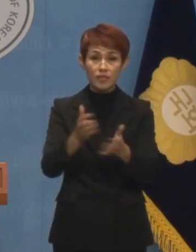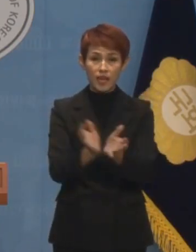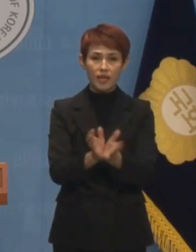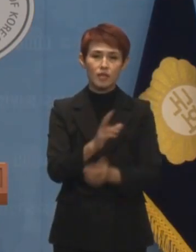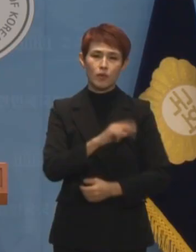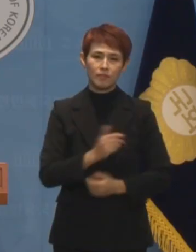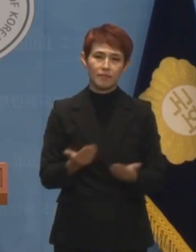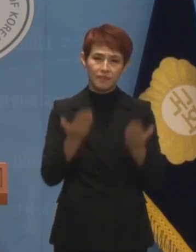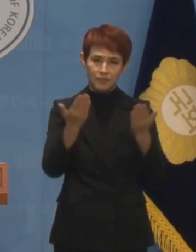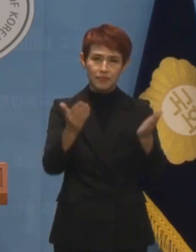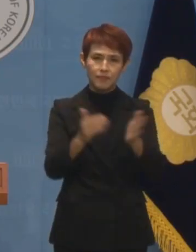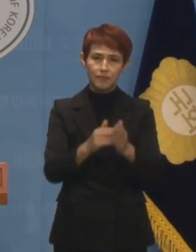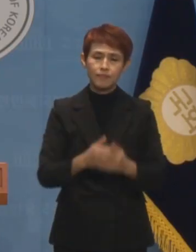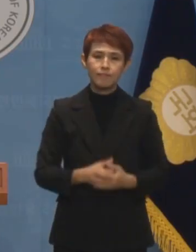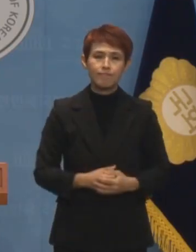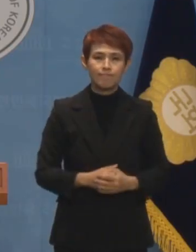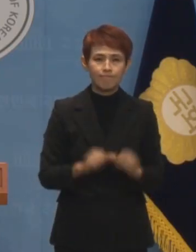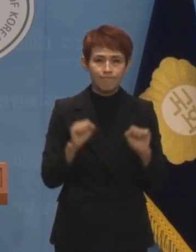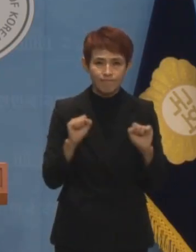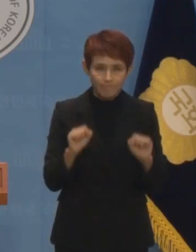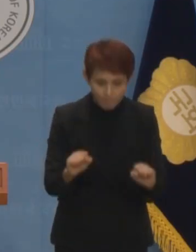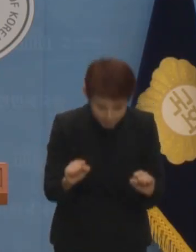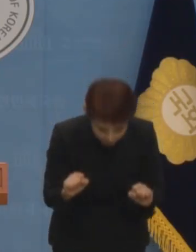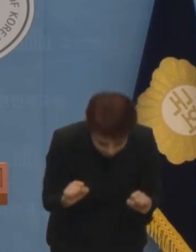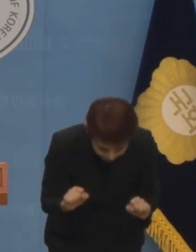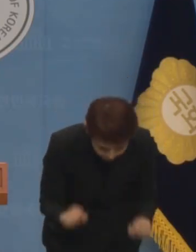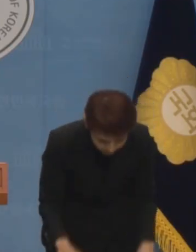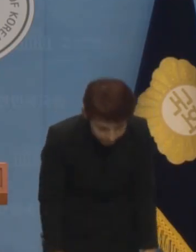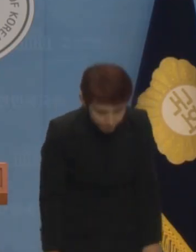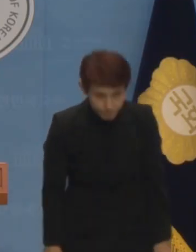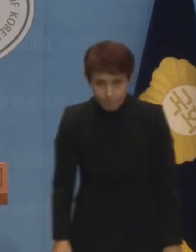국회의원 강경숙이었습니다. 고맙습니다.